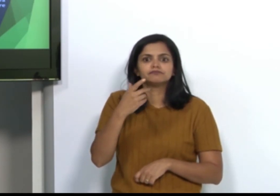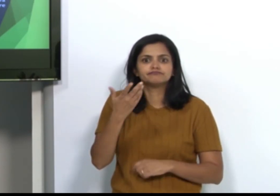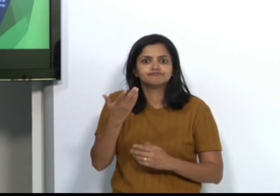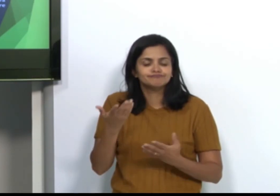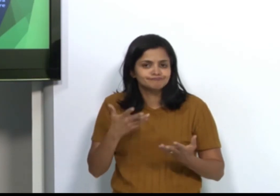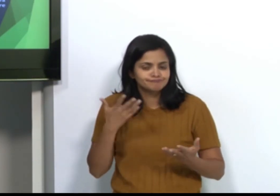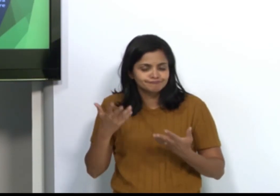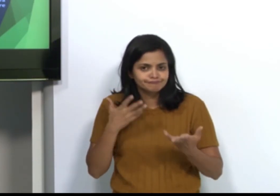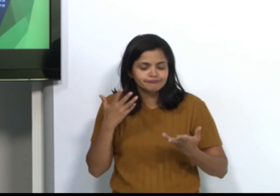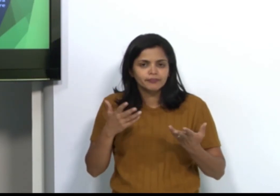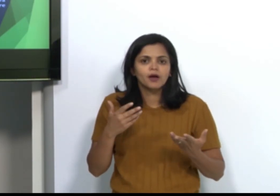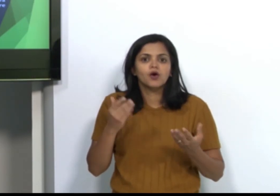Ou este.